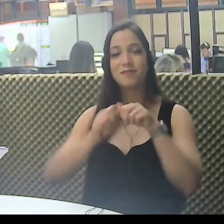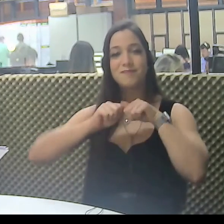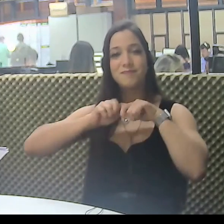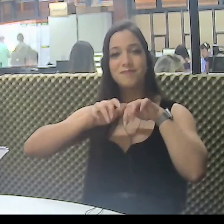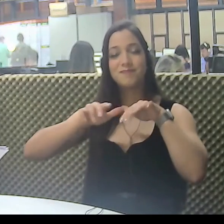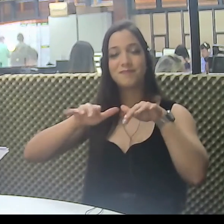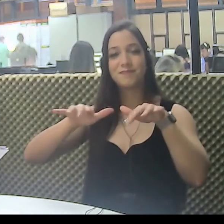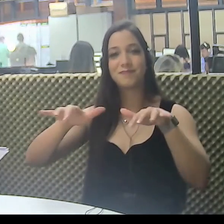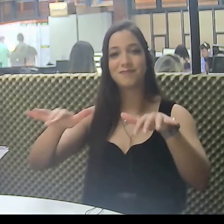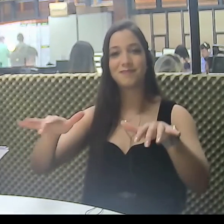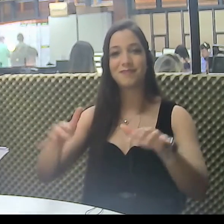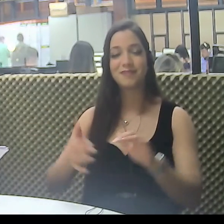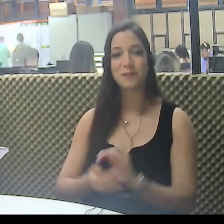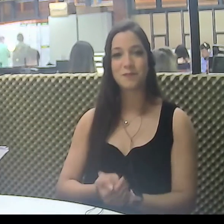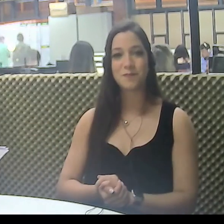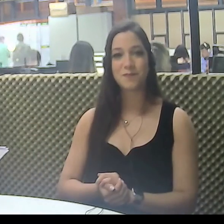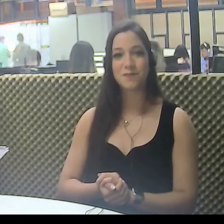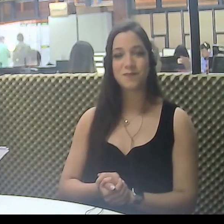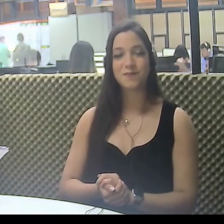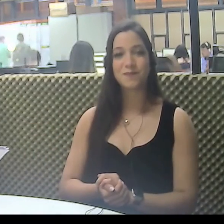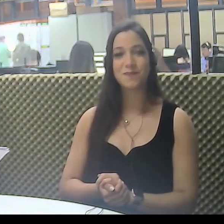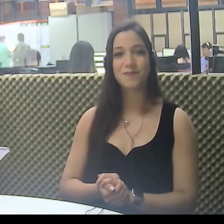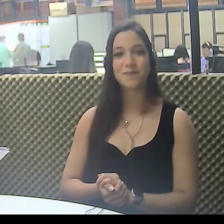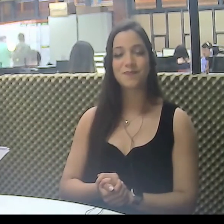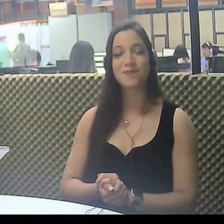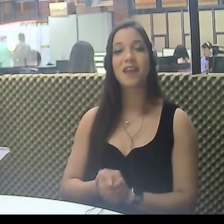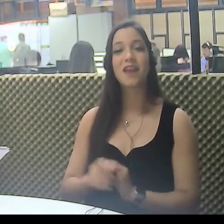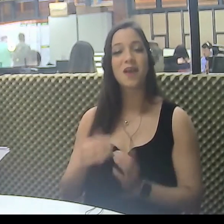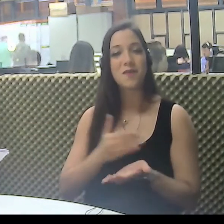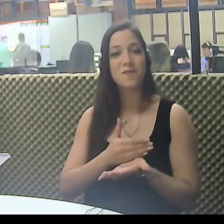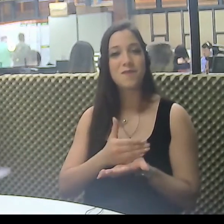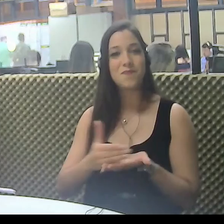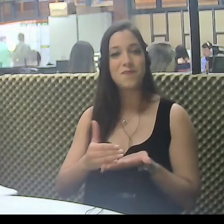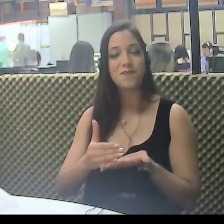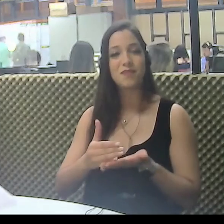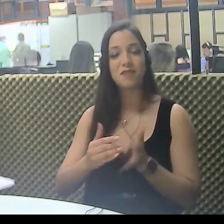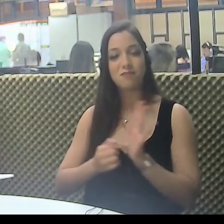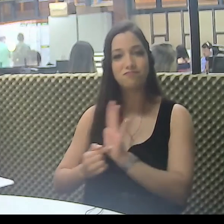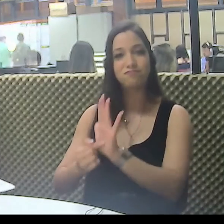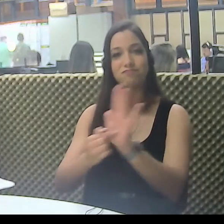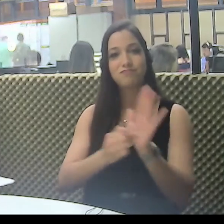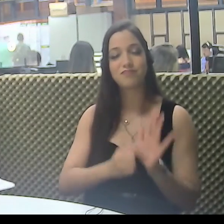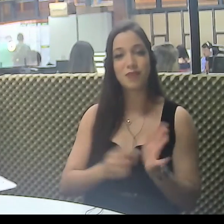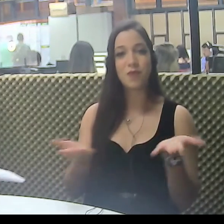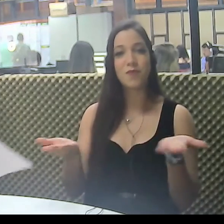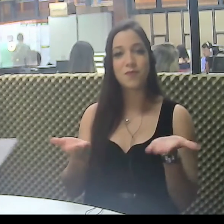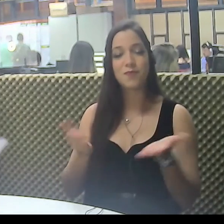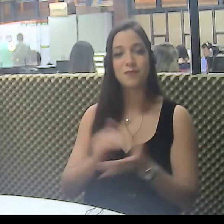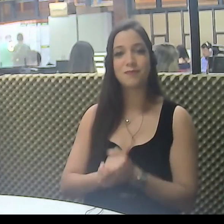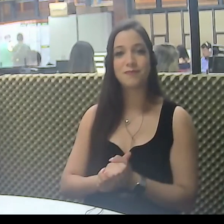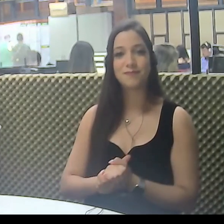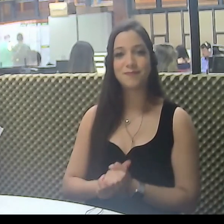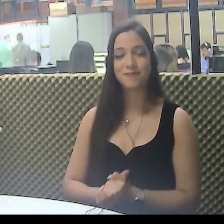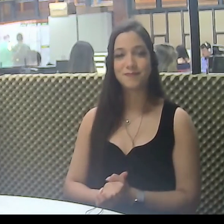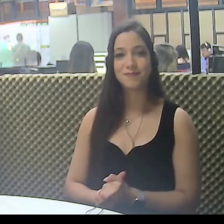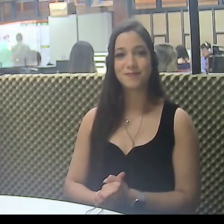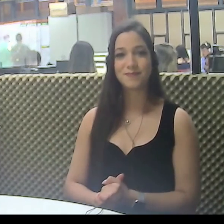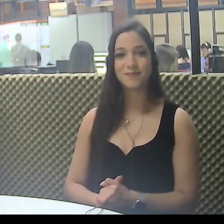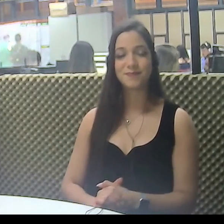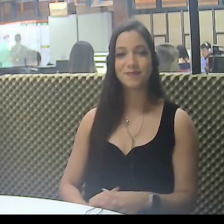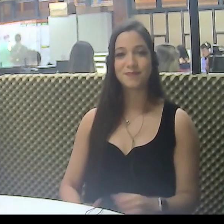nas transmissões para as redes sociais da Prefeitura. E a gente começa com os destaques desta edição.